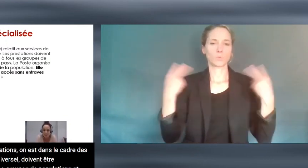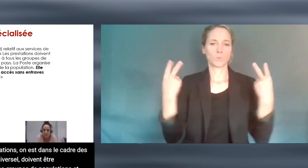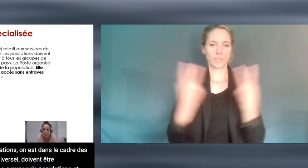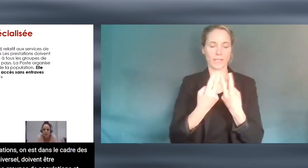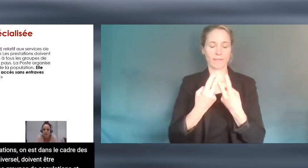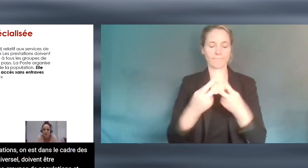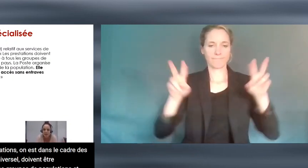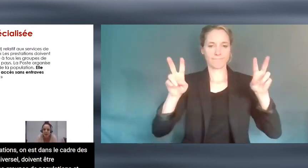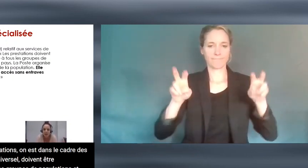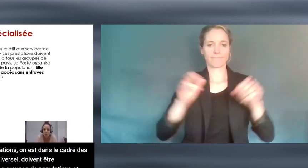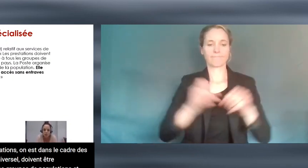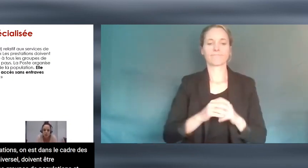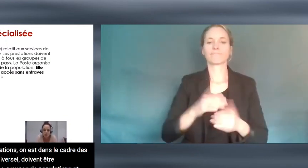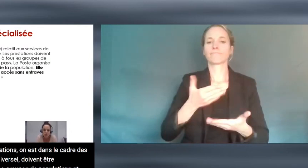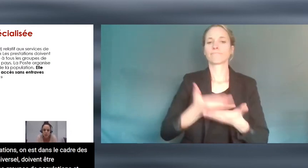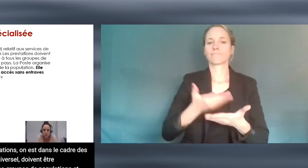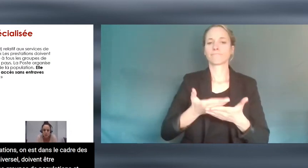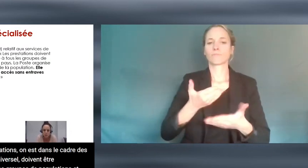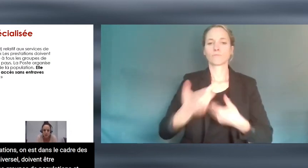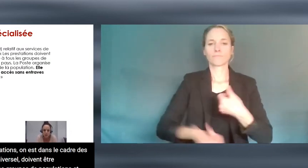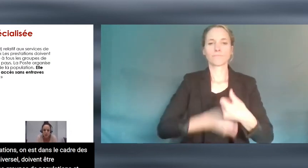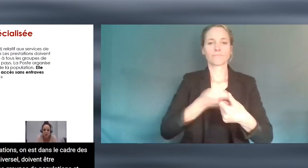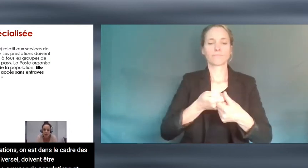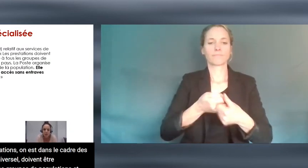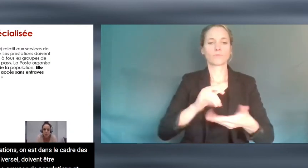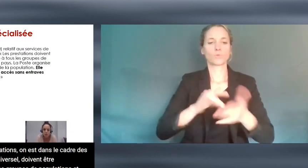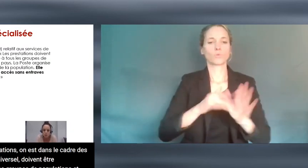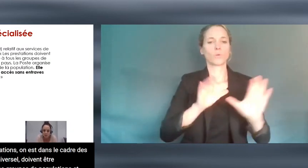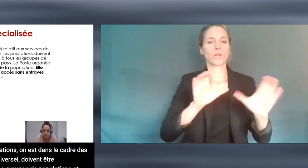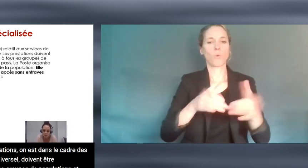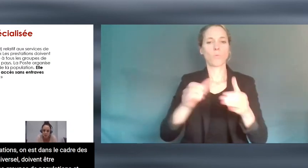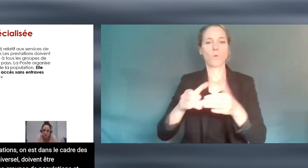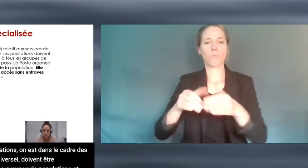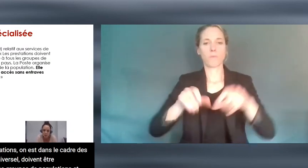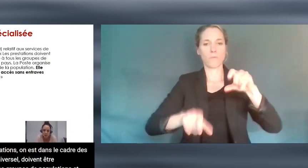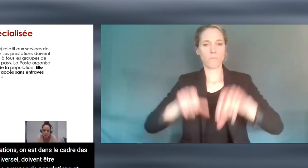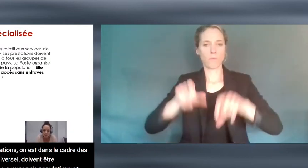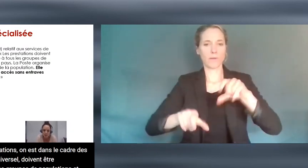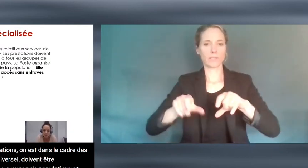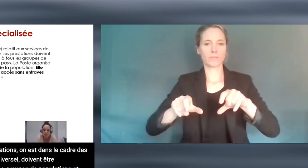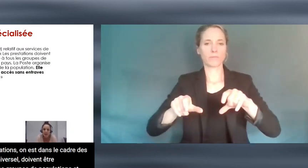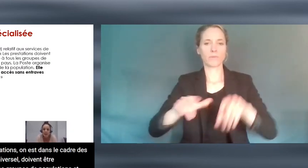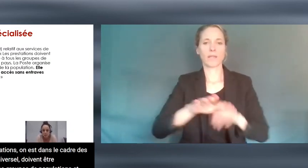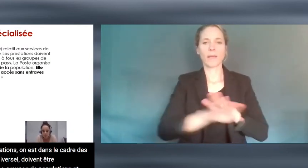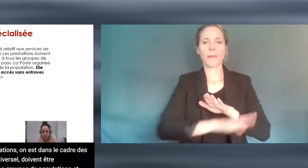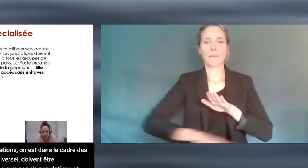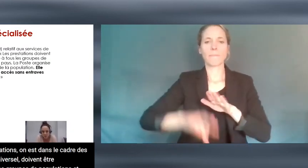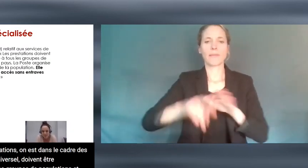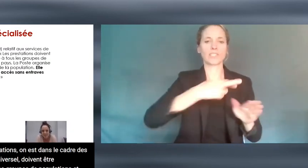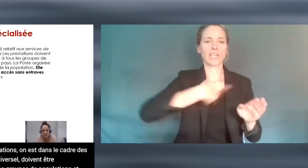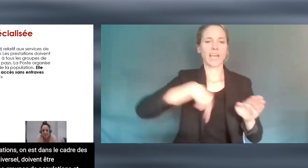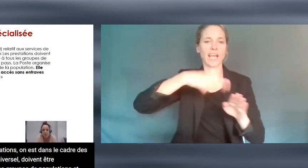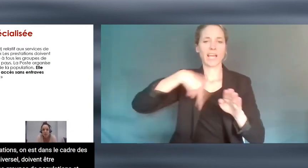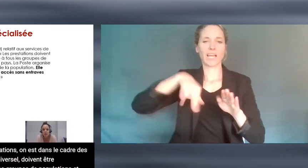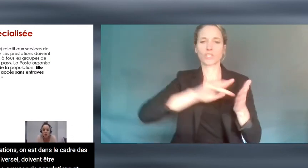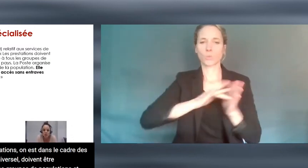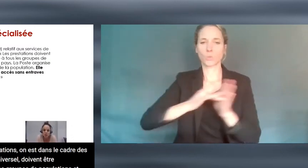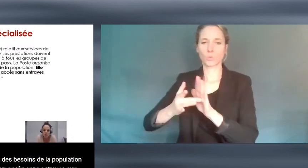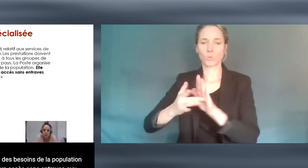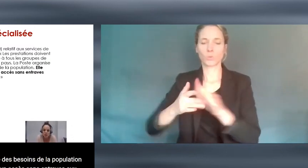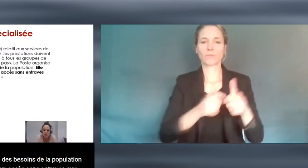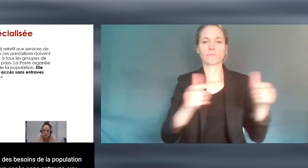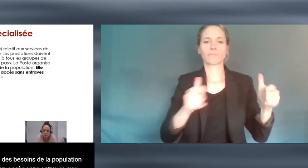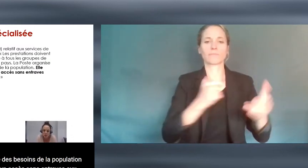de manière appropriée à tous les groupes de population et dans toutes les régions du pays. La Poste organise l'accès en